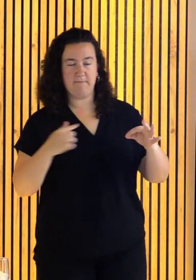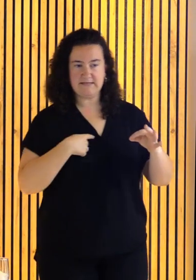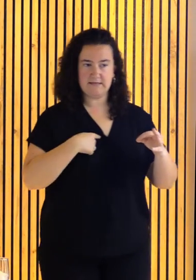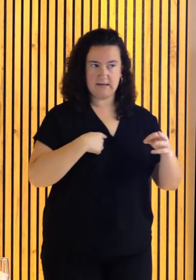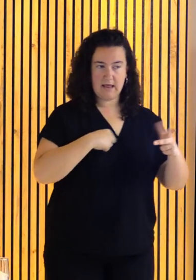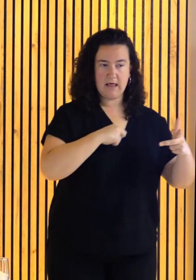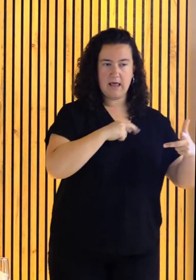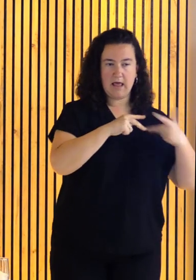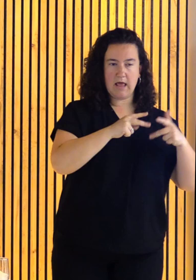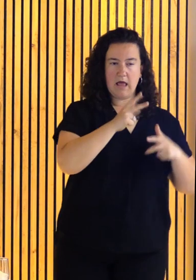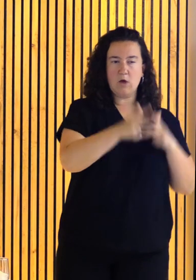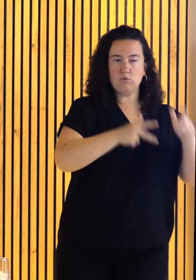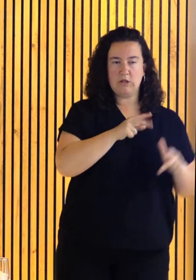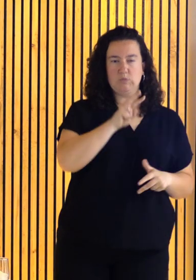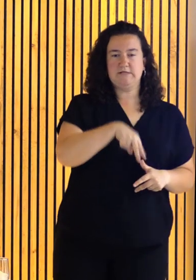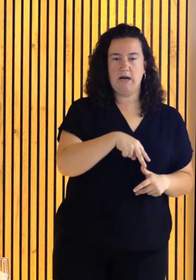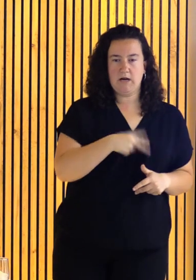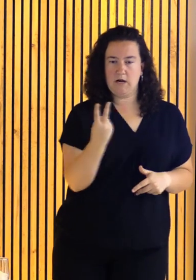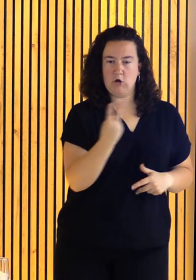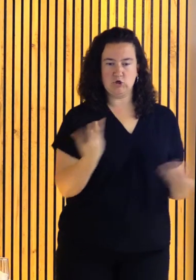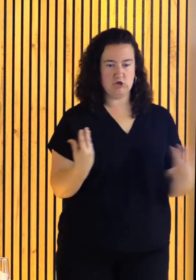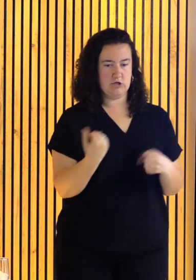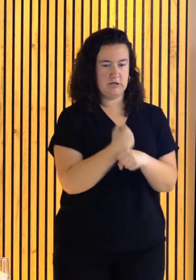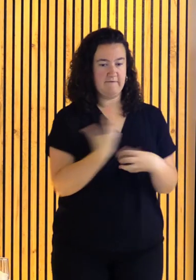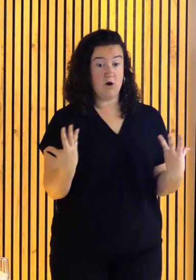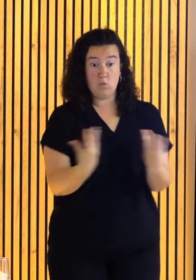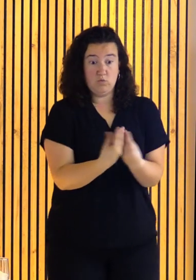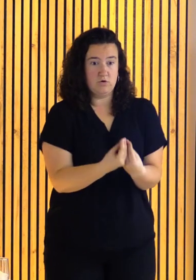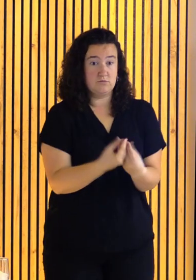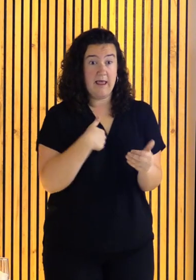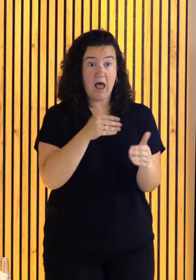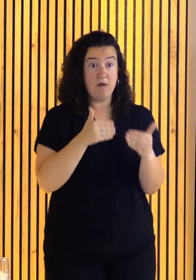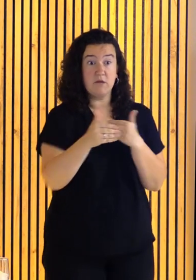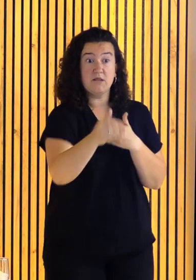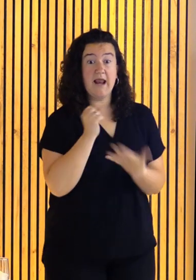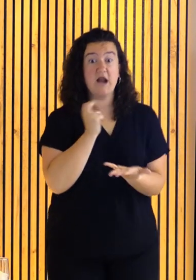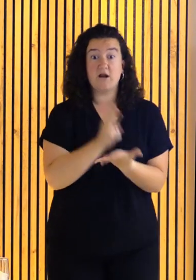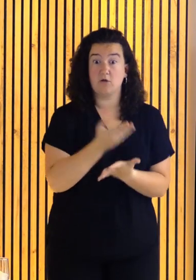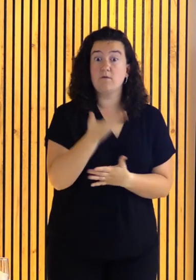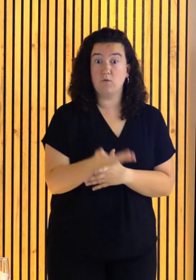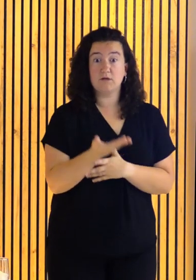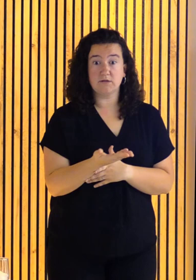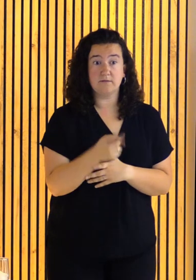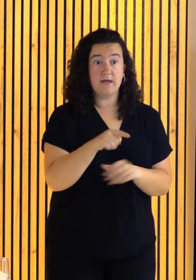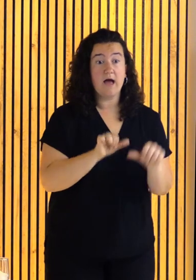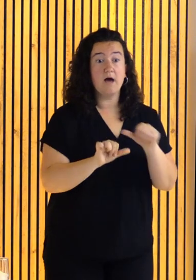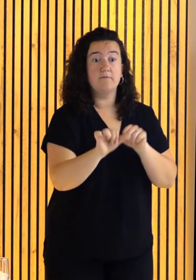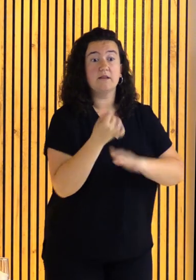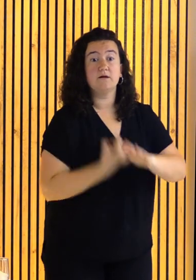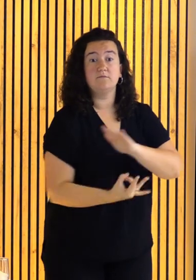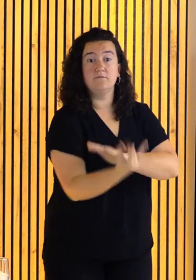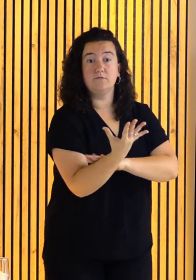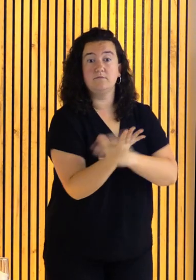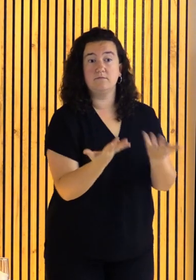lantzeari. Ordan, bueno, erronka handia genuzken aurretik eta horren ondorio sortu zen lehen aipatu duan